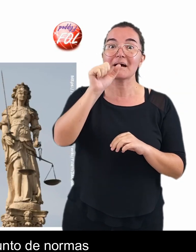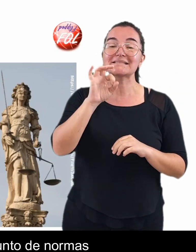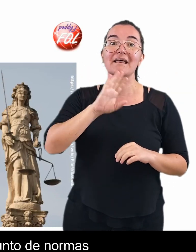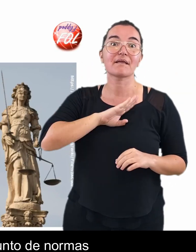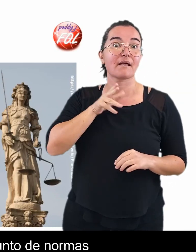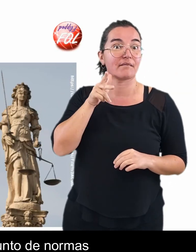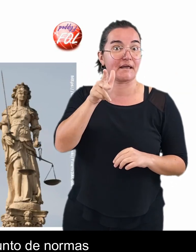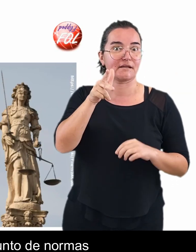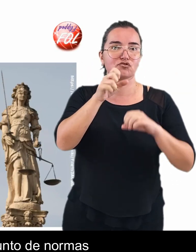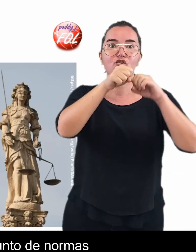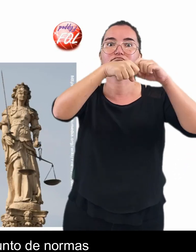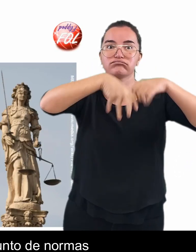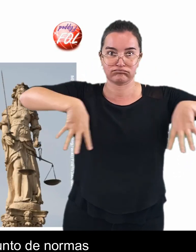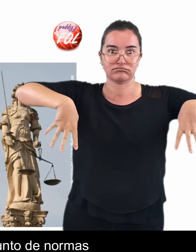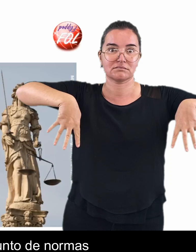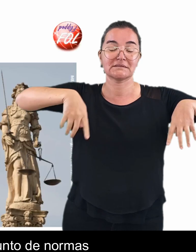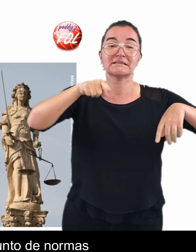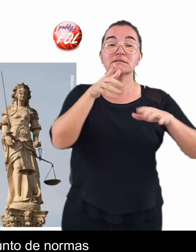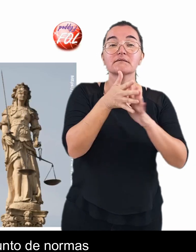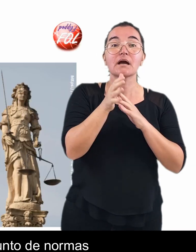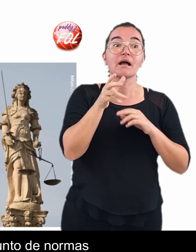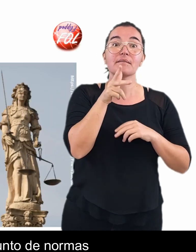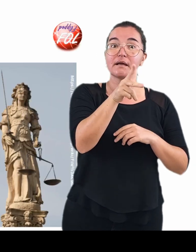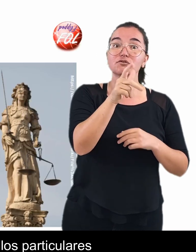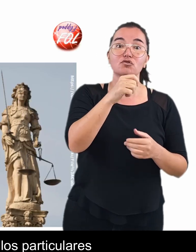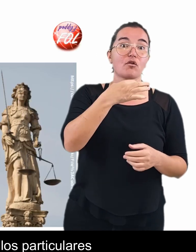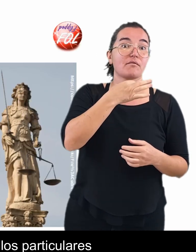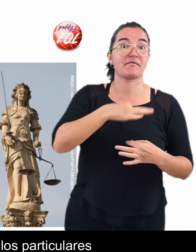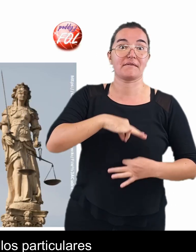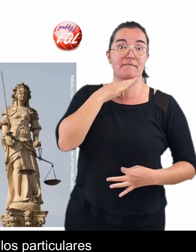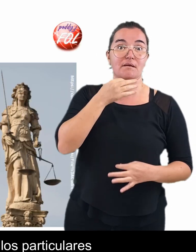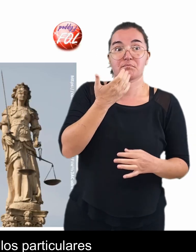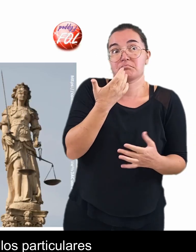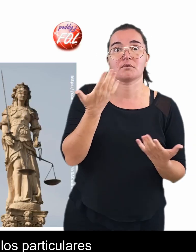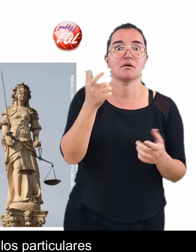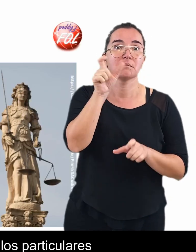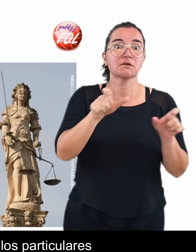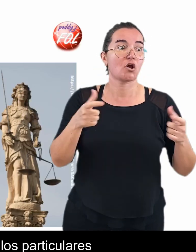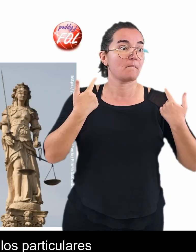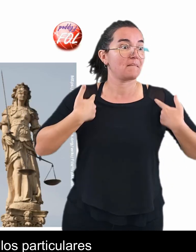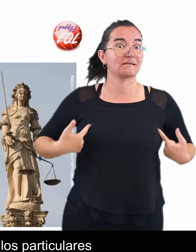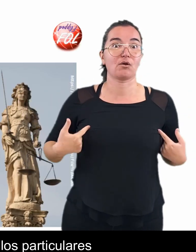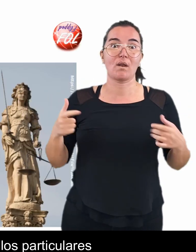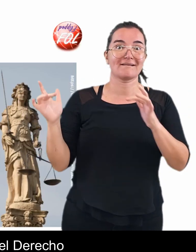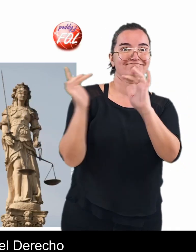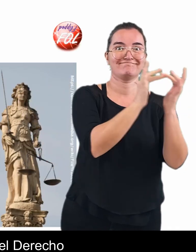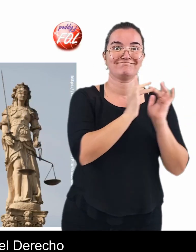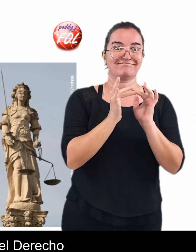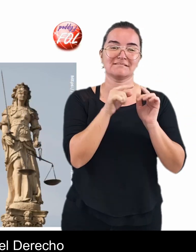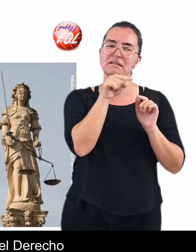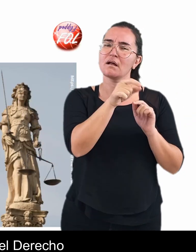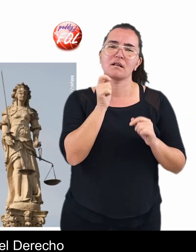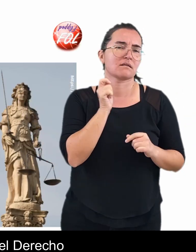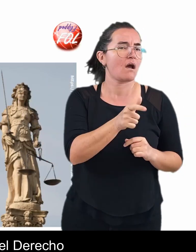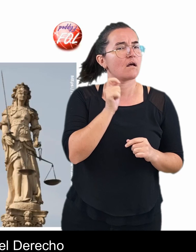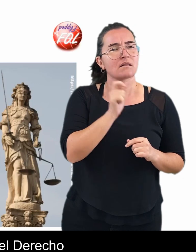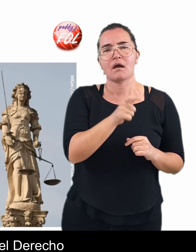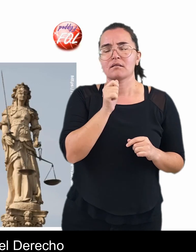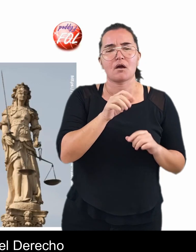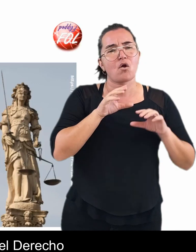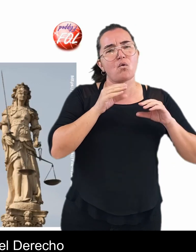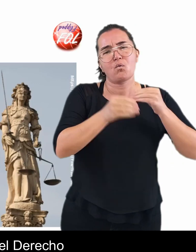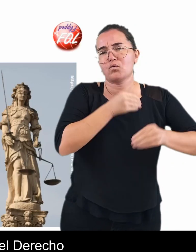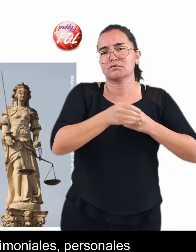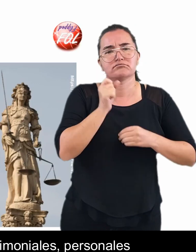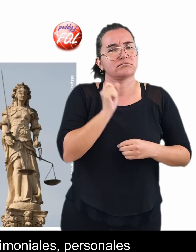derecho. Así, el derecho civil es el conjunto de normas que regula las relaciones entre los particulares. Es la rama más